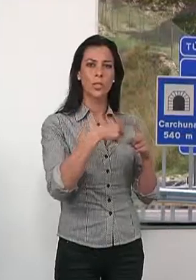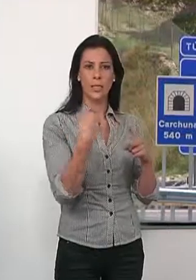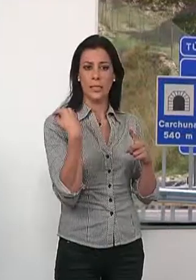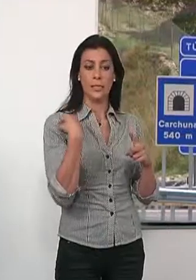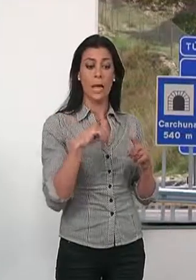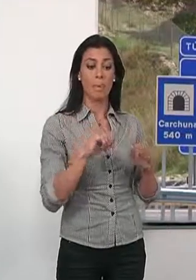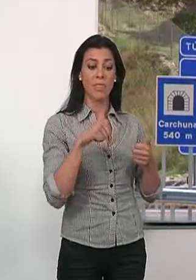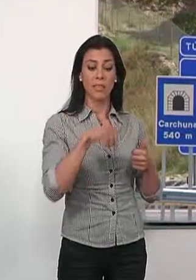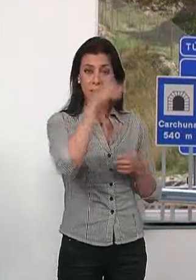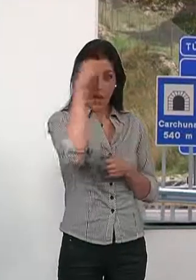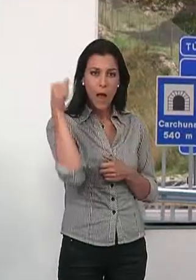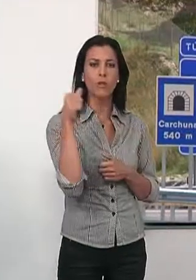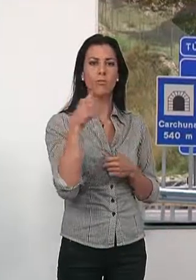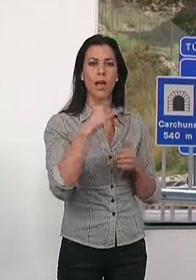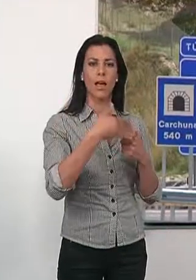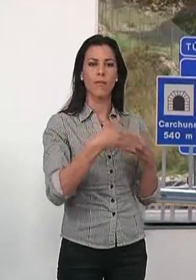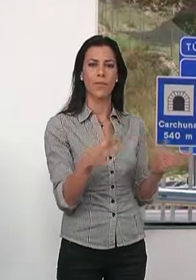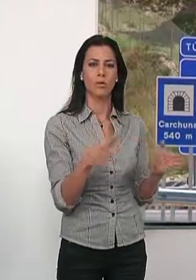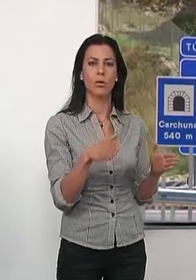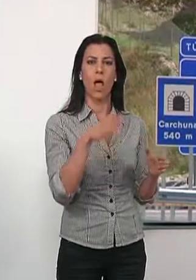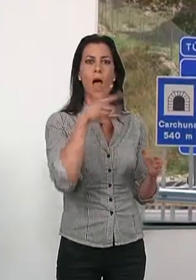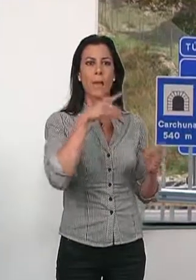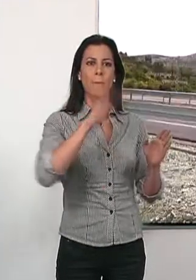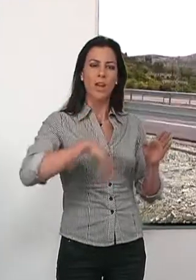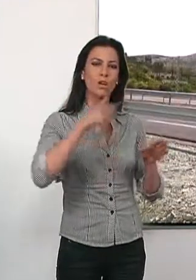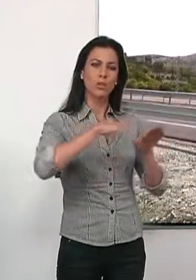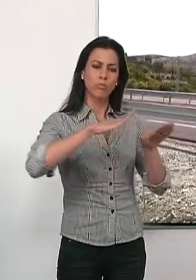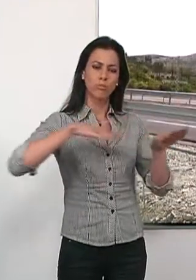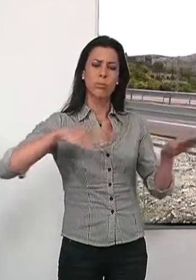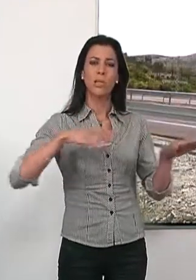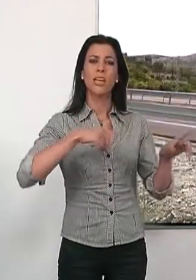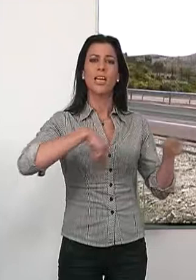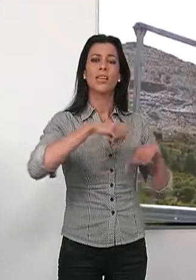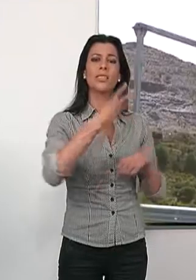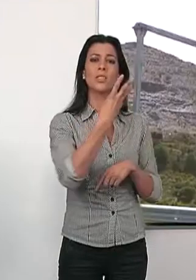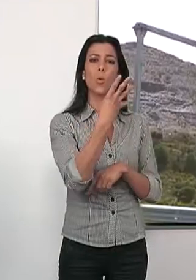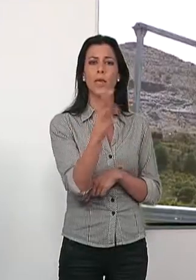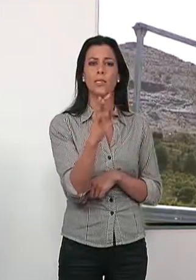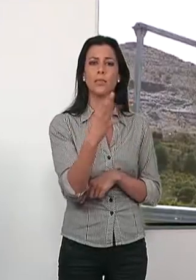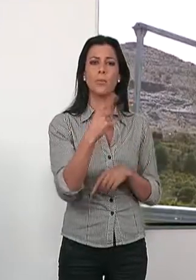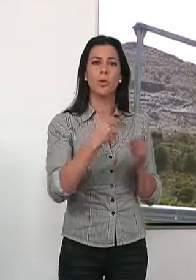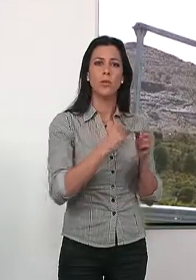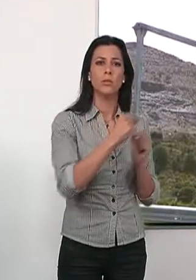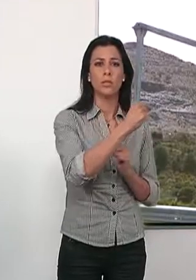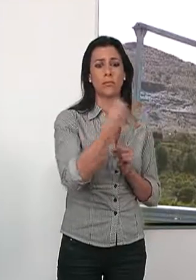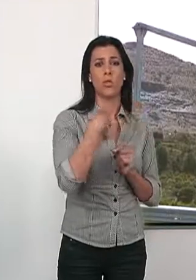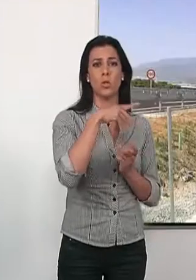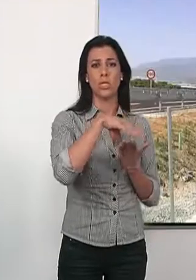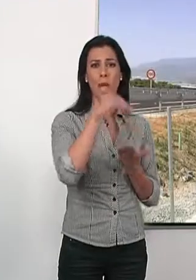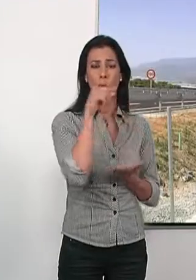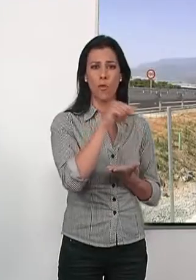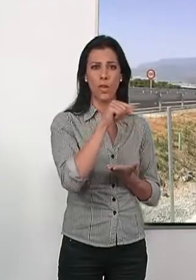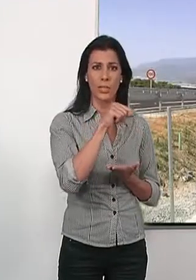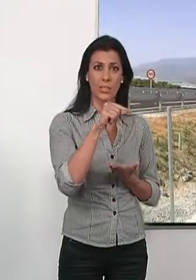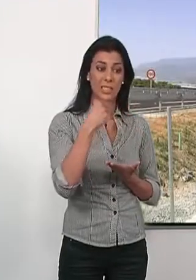abierto al inicio del verano de esta manera se evitará las retenciones en la carretera 340 a la altura de la villa